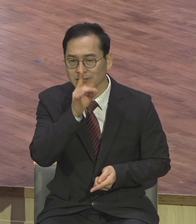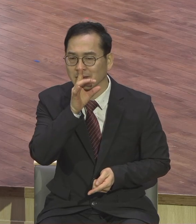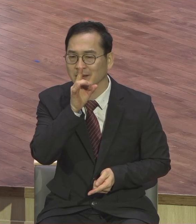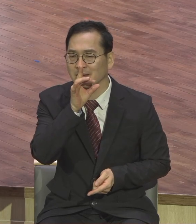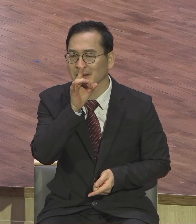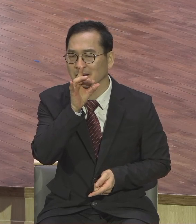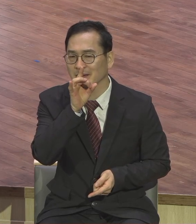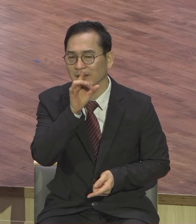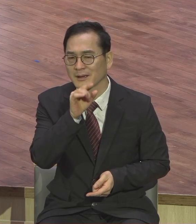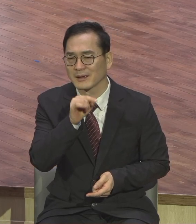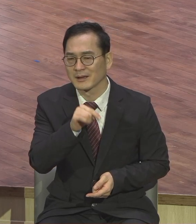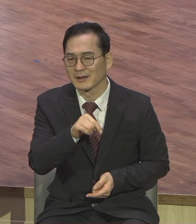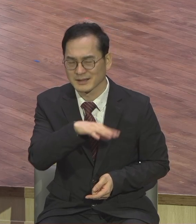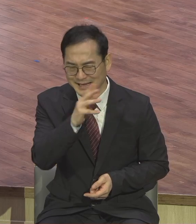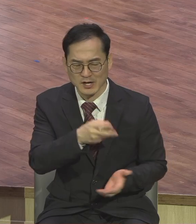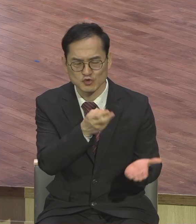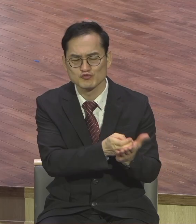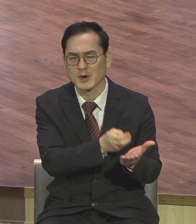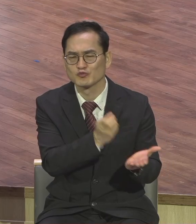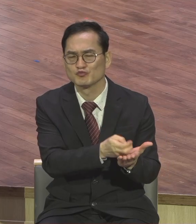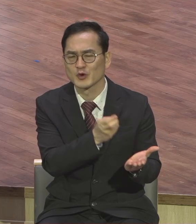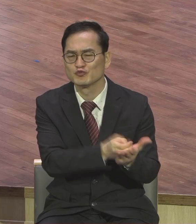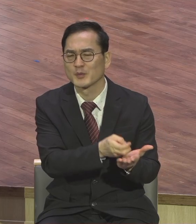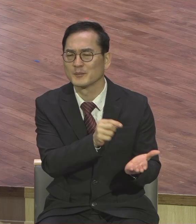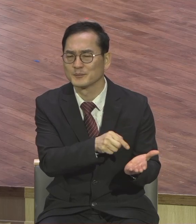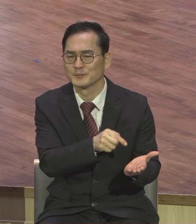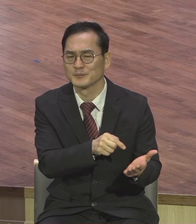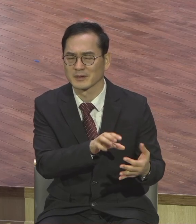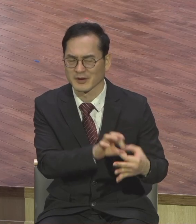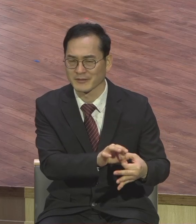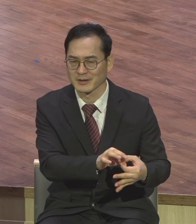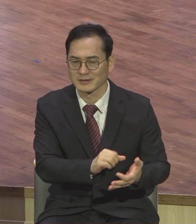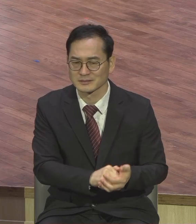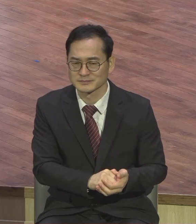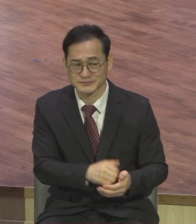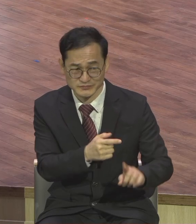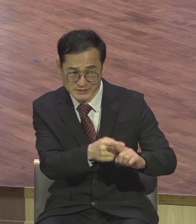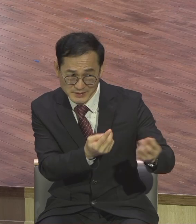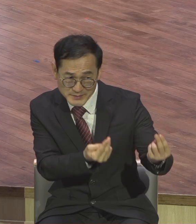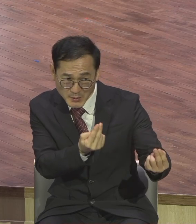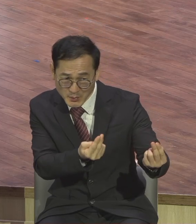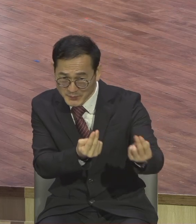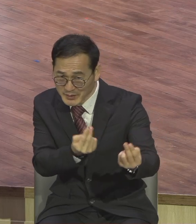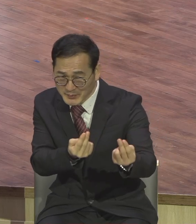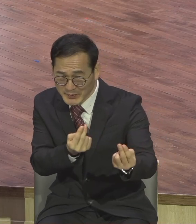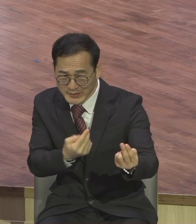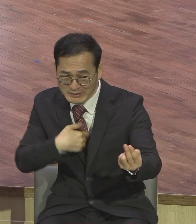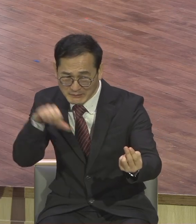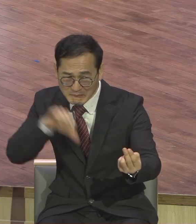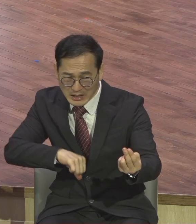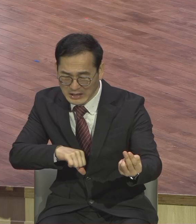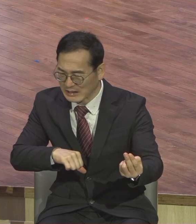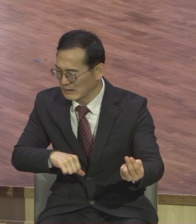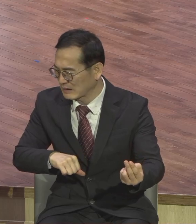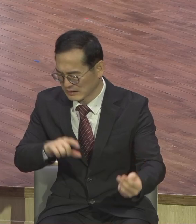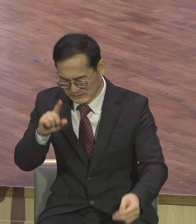이게 다 율법이 주는 열매예요. 이 비교식, 이 사로잡혀가죠. 비교식